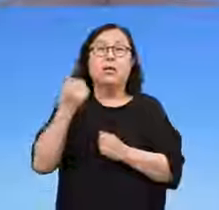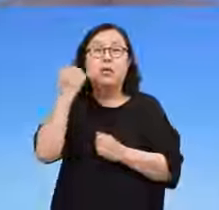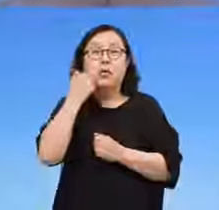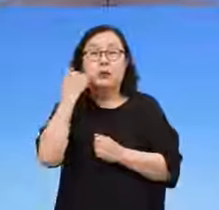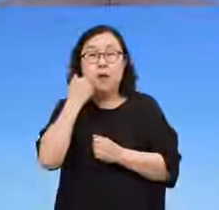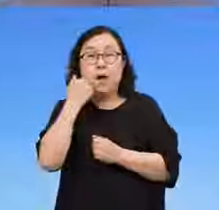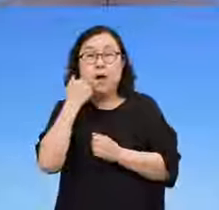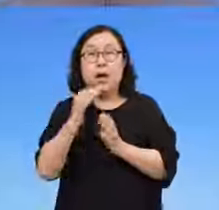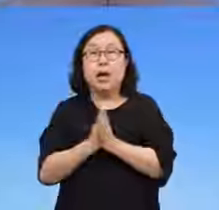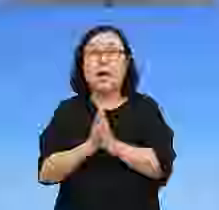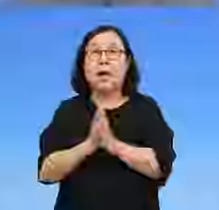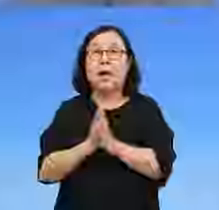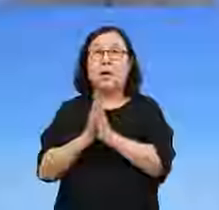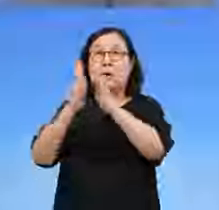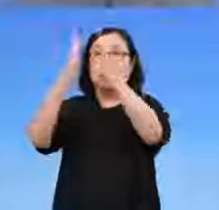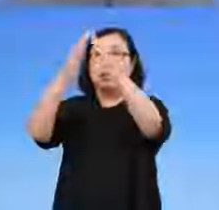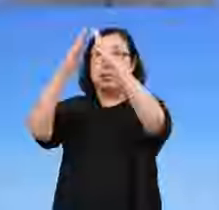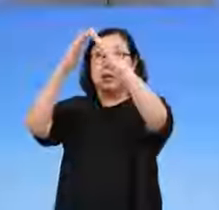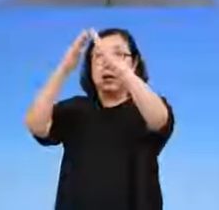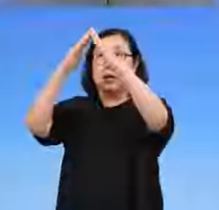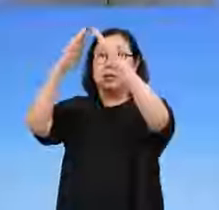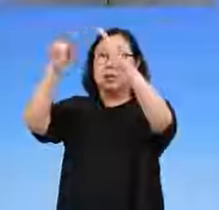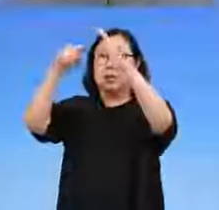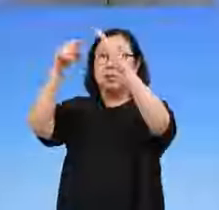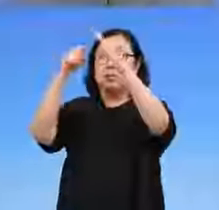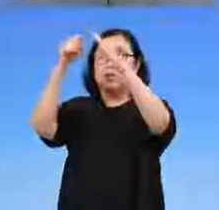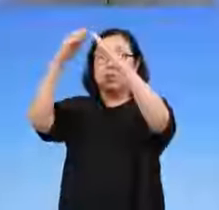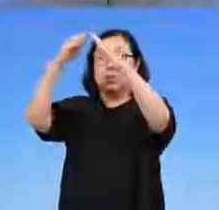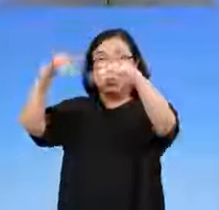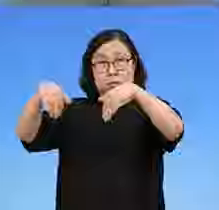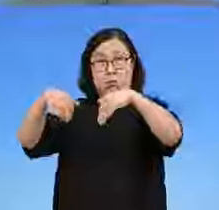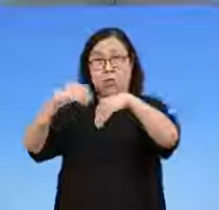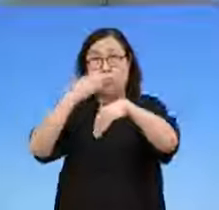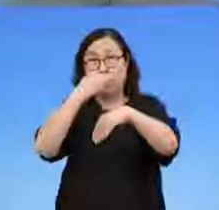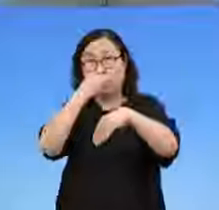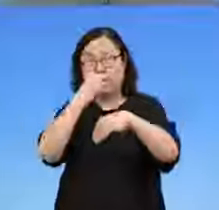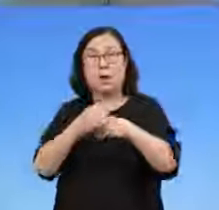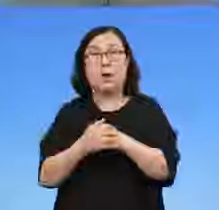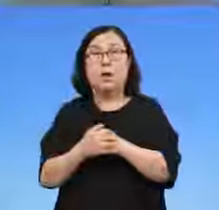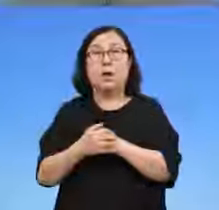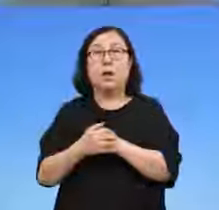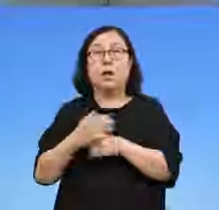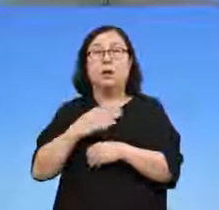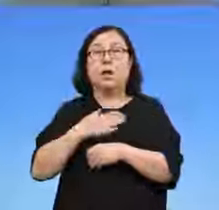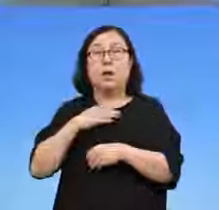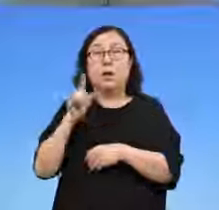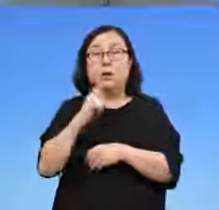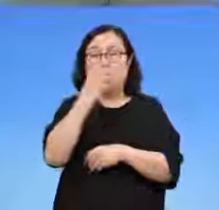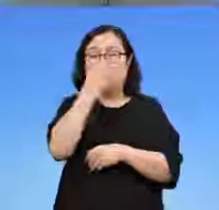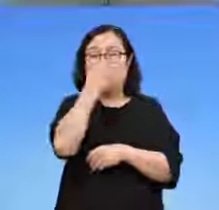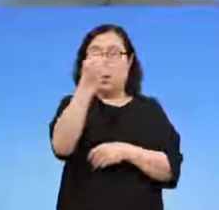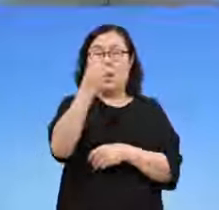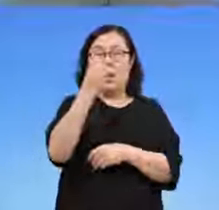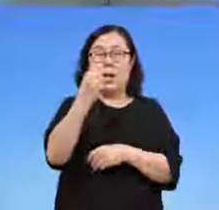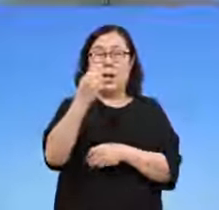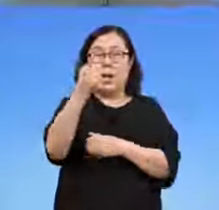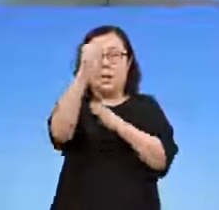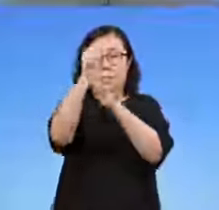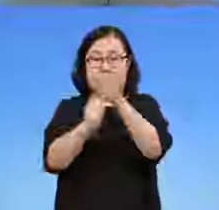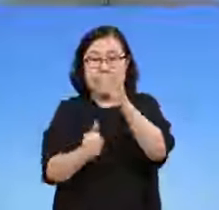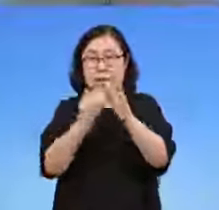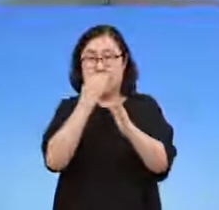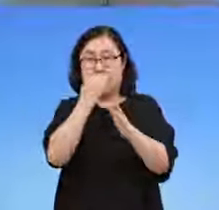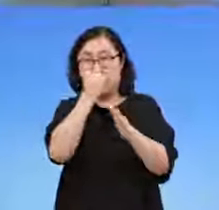오늘 본문에 나오는 지붕 뚫은 네 사람이 될 수 있느냐? 우리가 자칫 잘못하면은요, 제가 또 그런 사람이에요. 내가 어떤 교만에